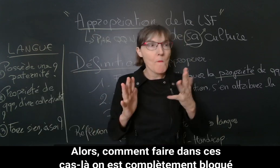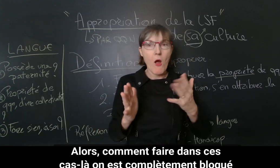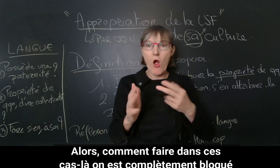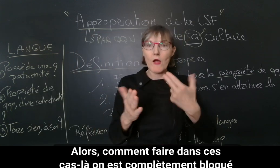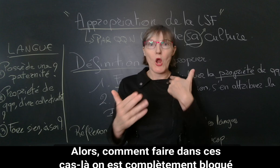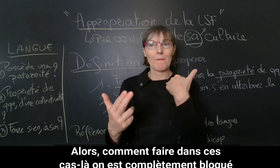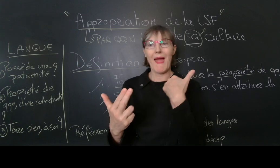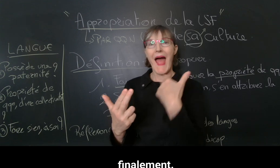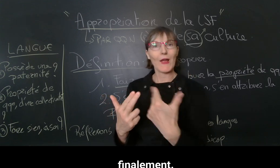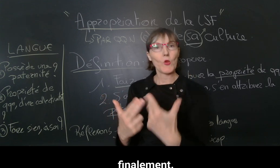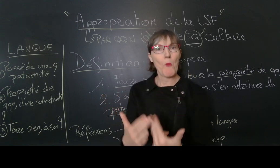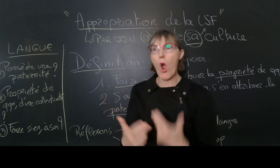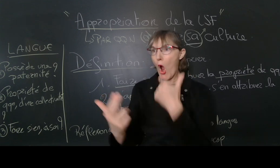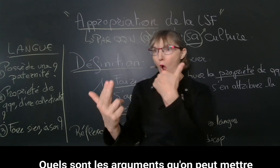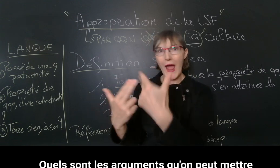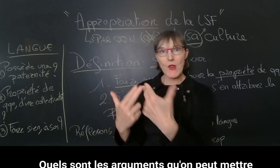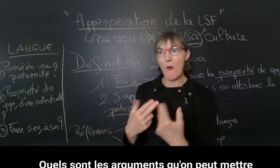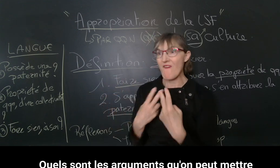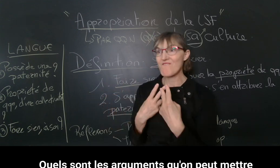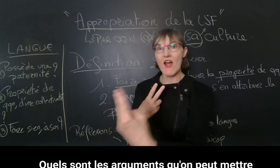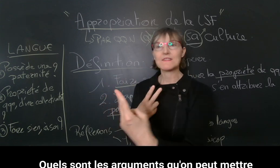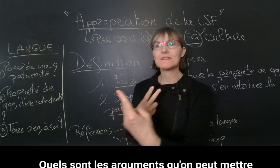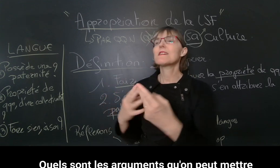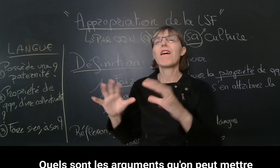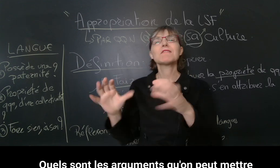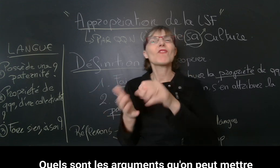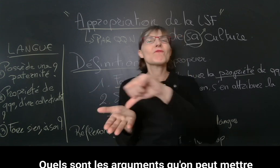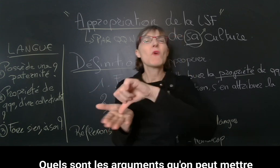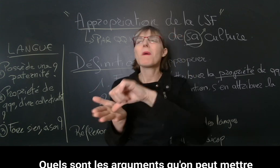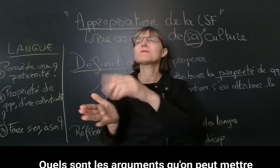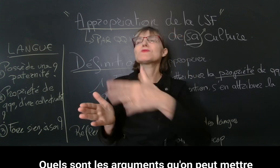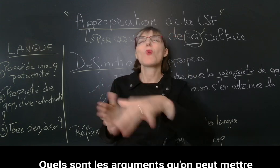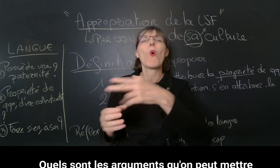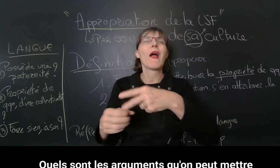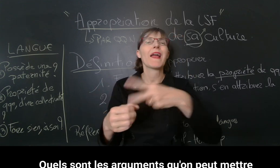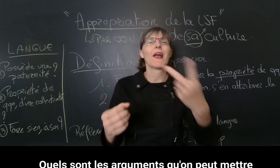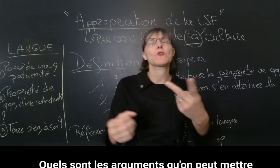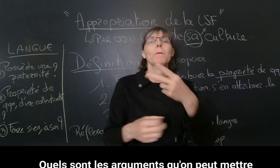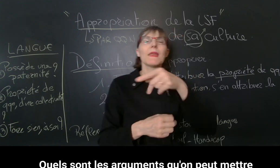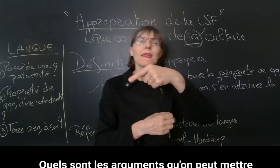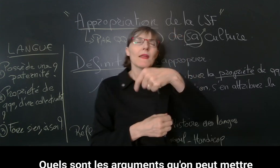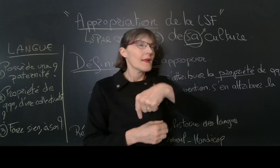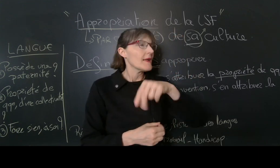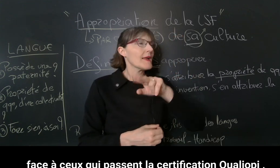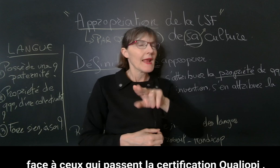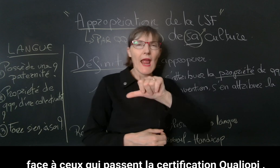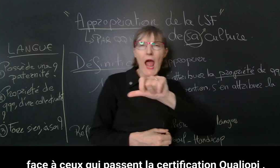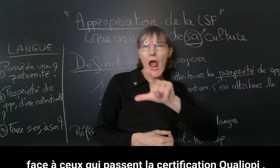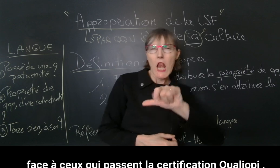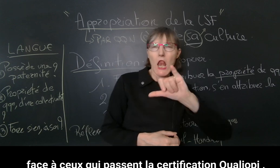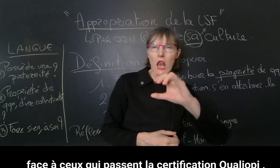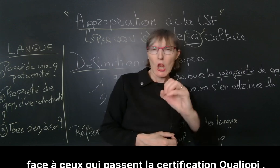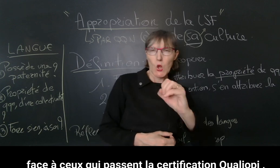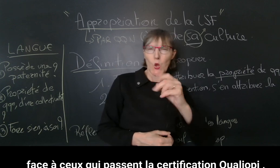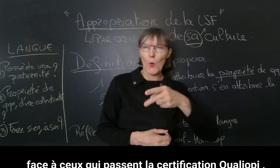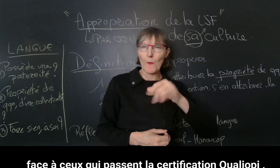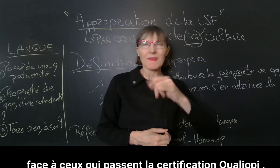complètement bloqué finalement quels sont les arguments qu'on peut mettre face à ceux qui passent la